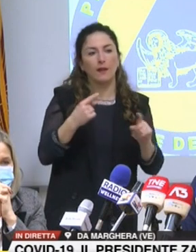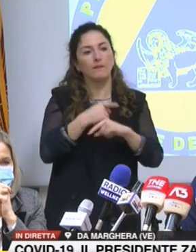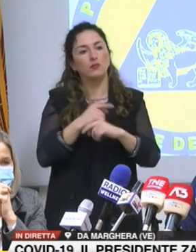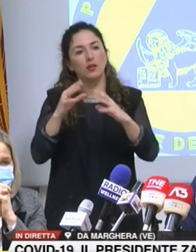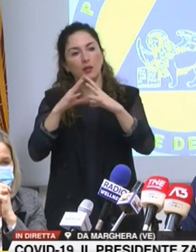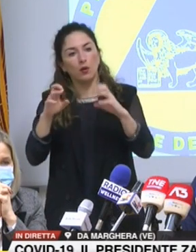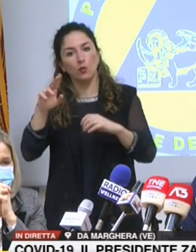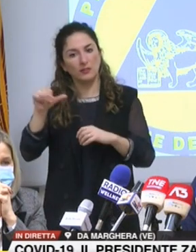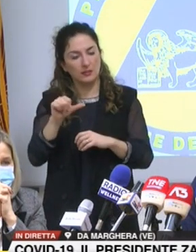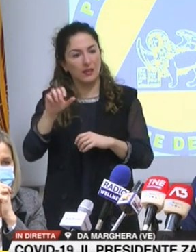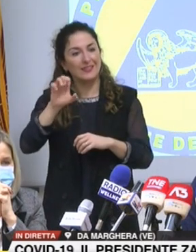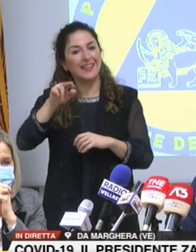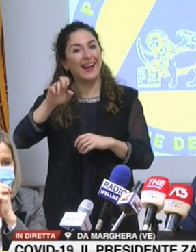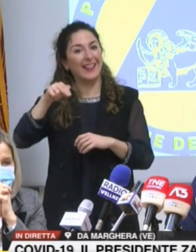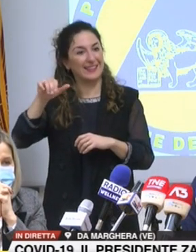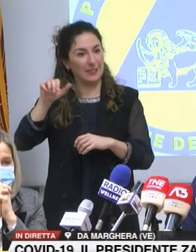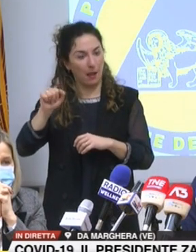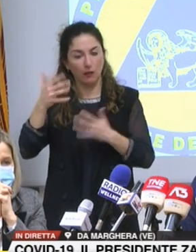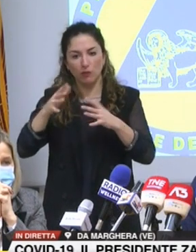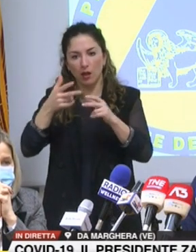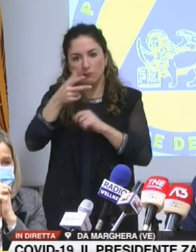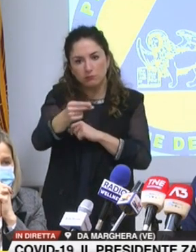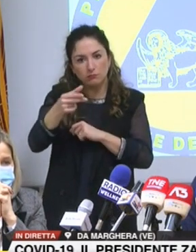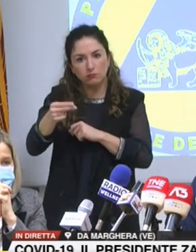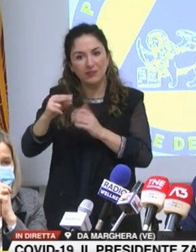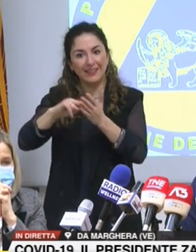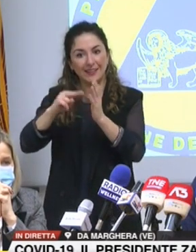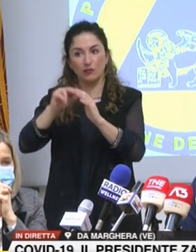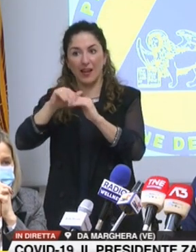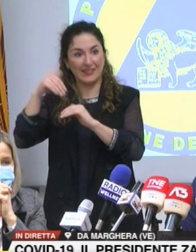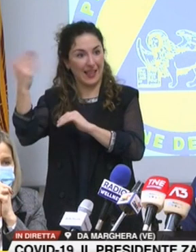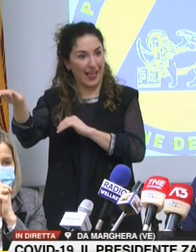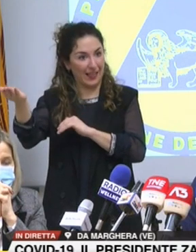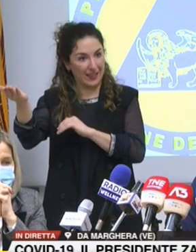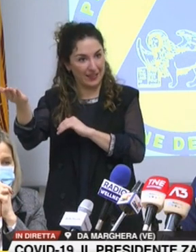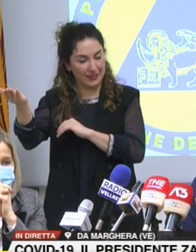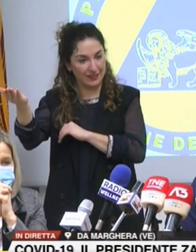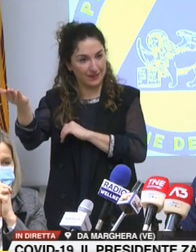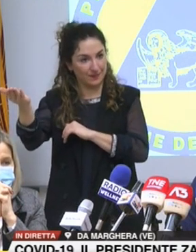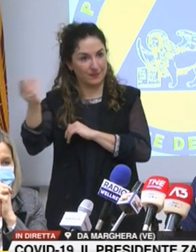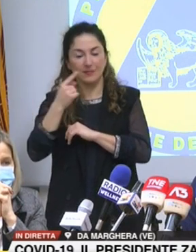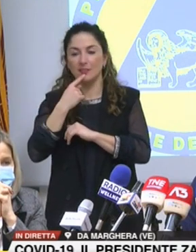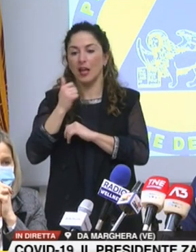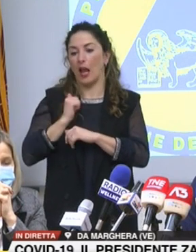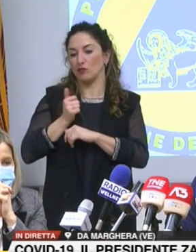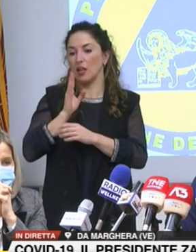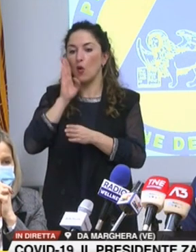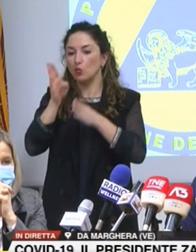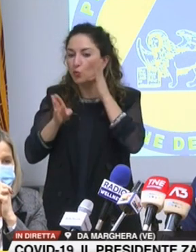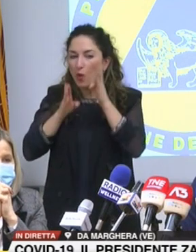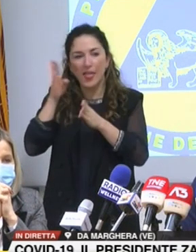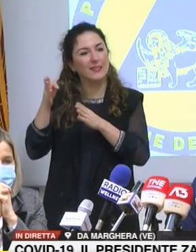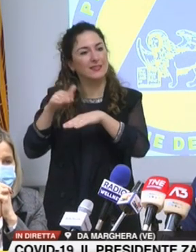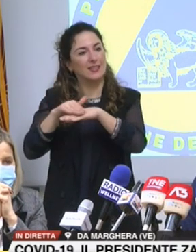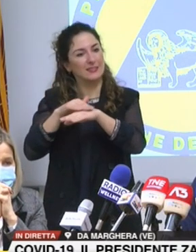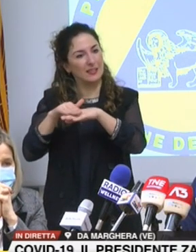Serenissima che sta vaccinando addirittura anche tutti i tecnici esterni, quelli che fanno parte di agenzie di consulenza per